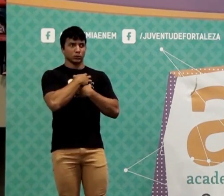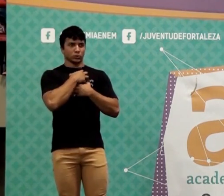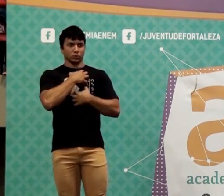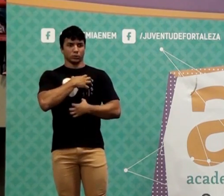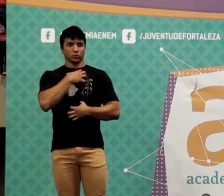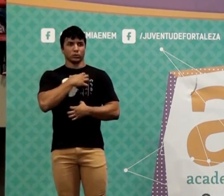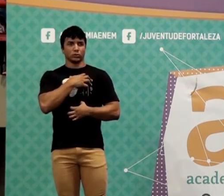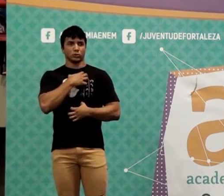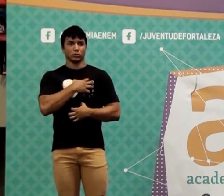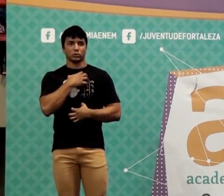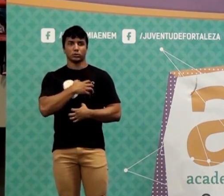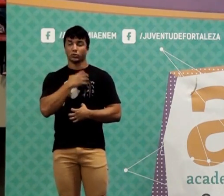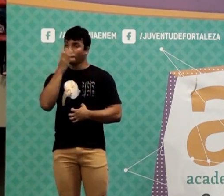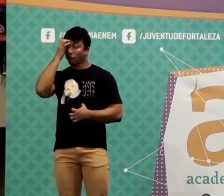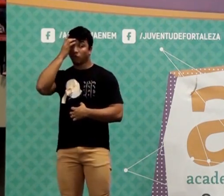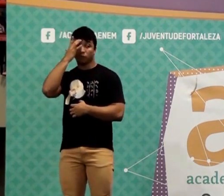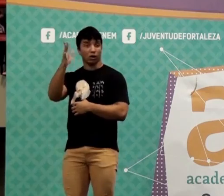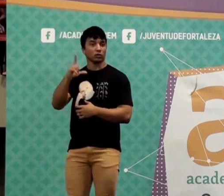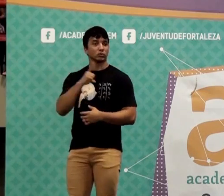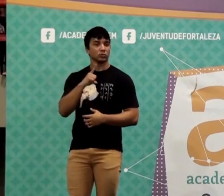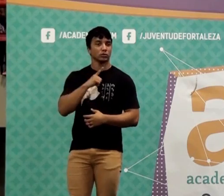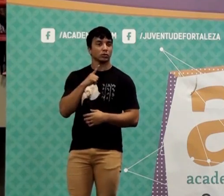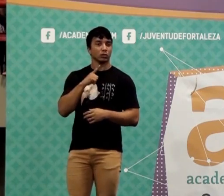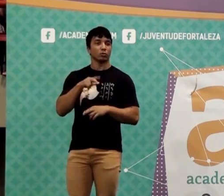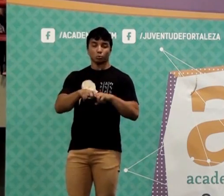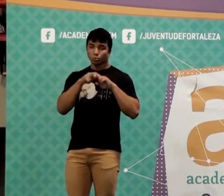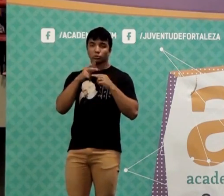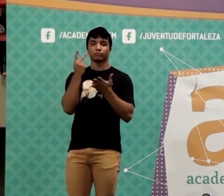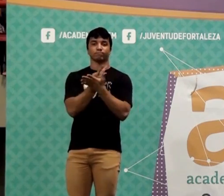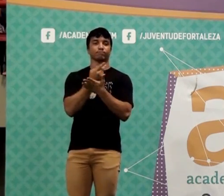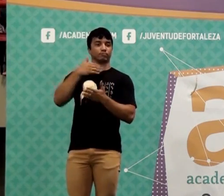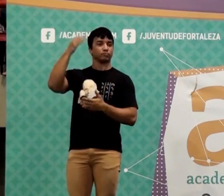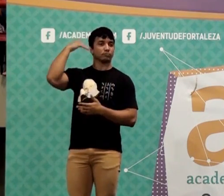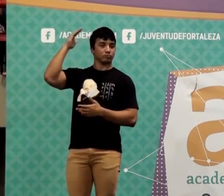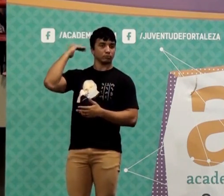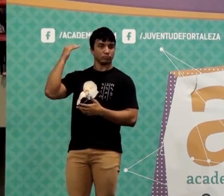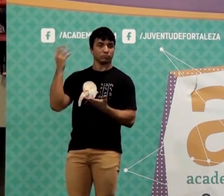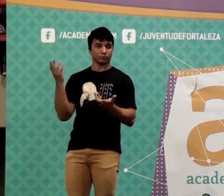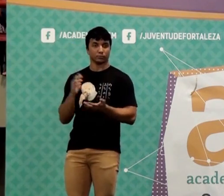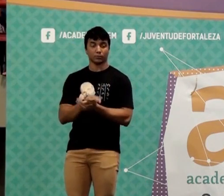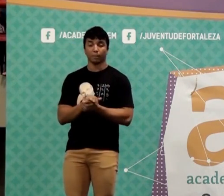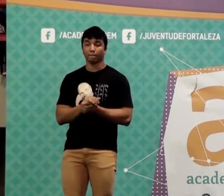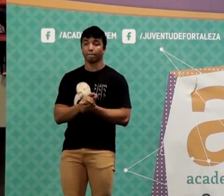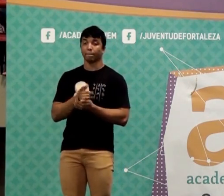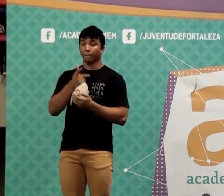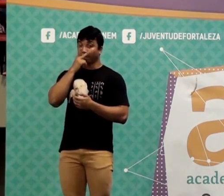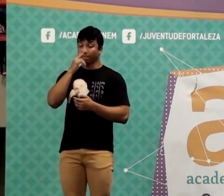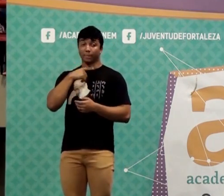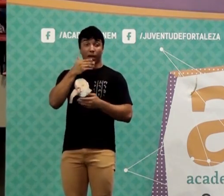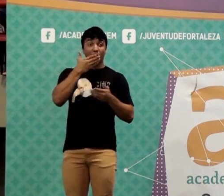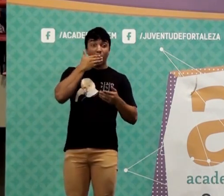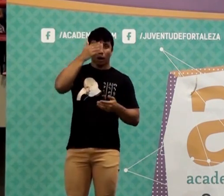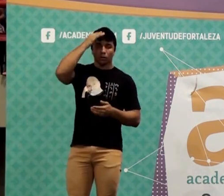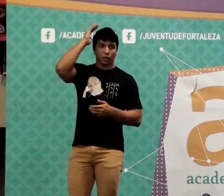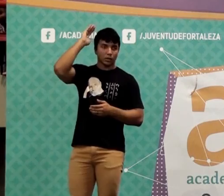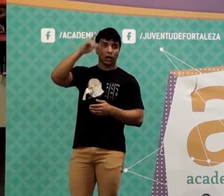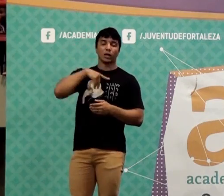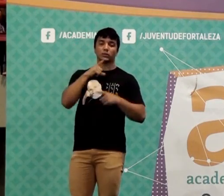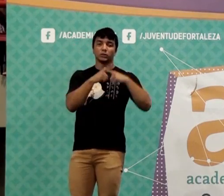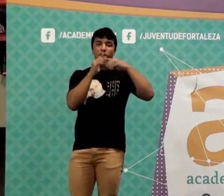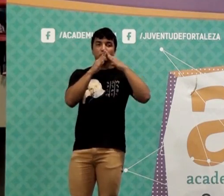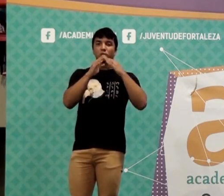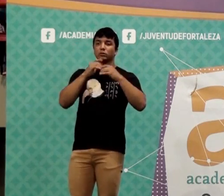só convocar as pessoas para uma guerra. Guerra já gera ódio. Discurso de ódio se propaga rápido,